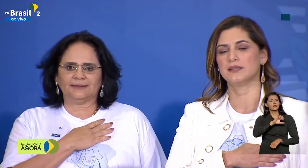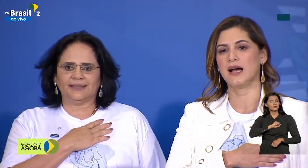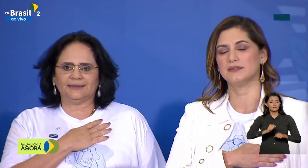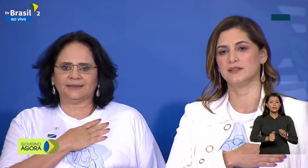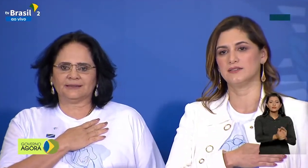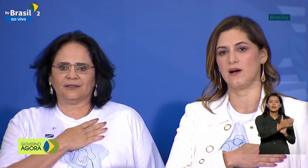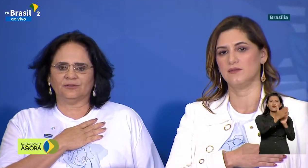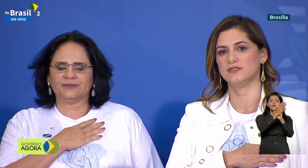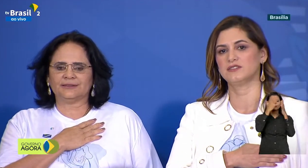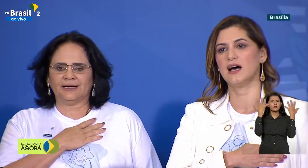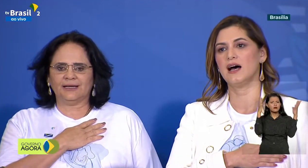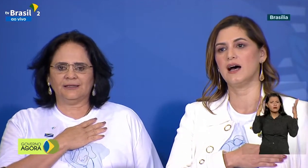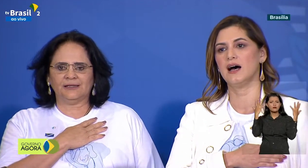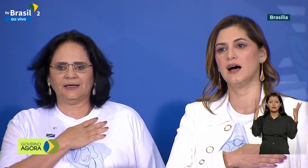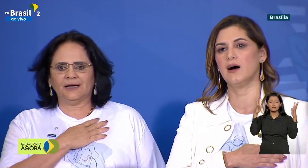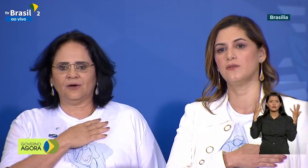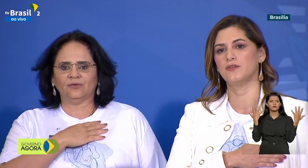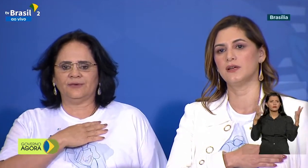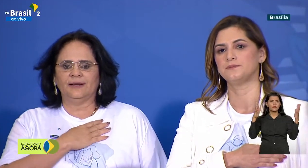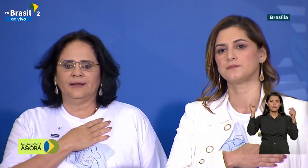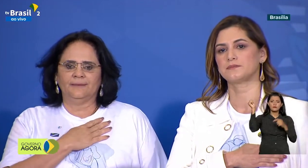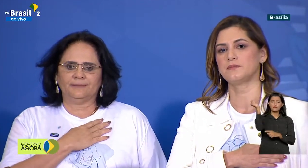E aí